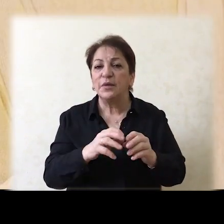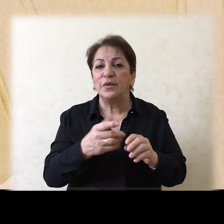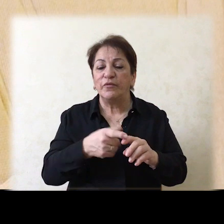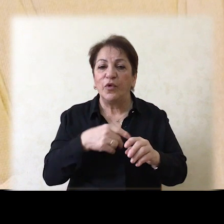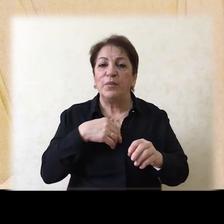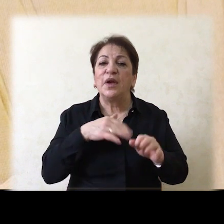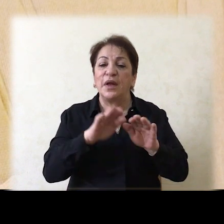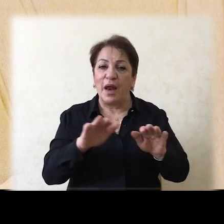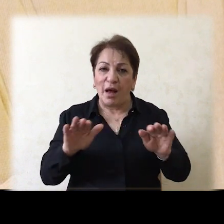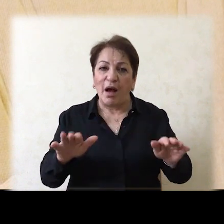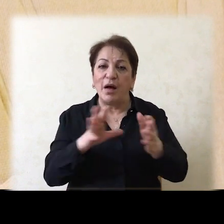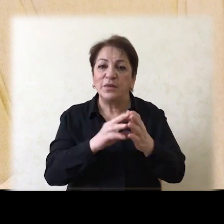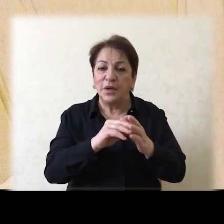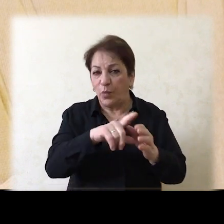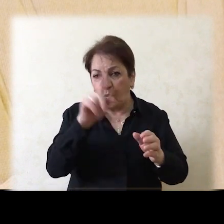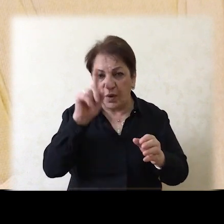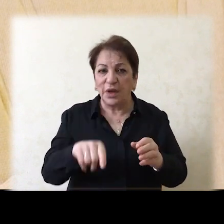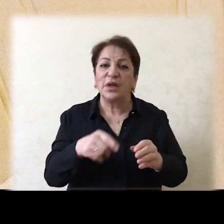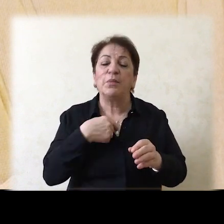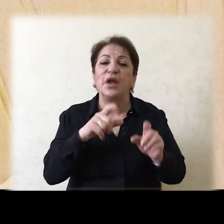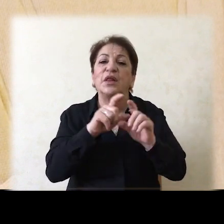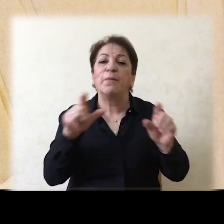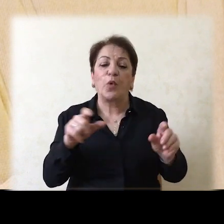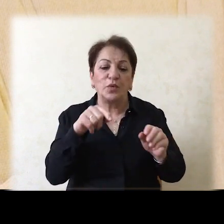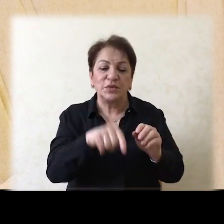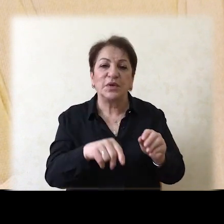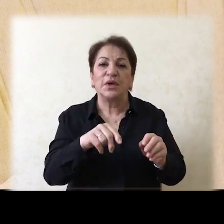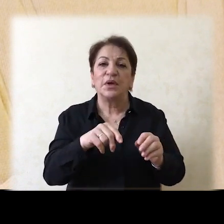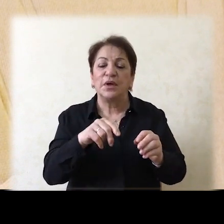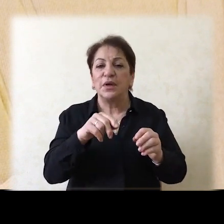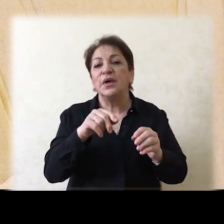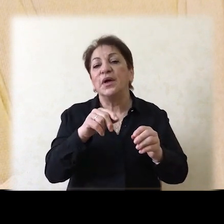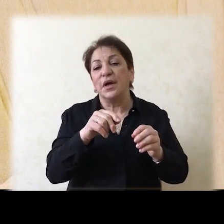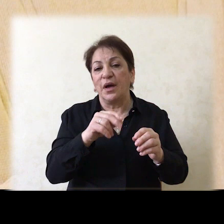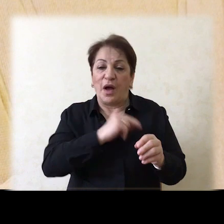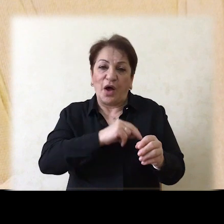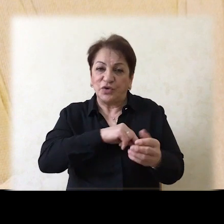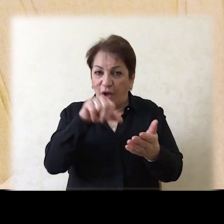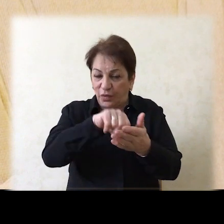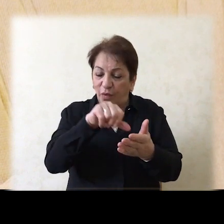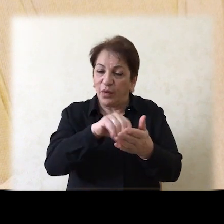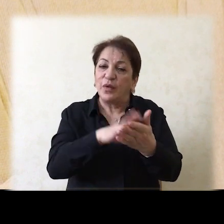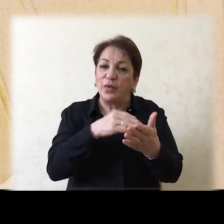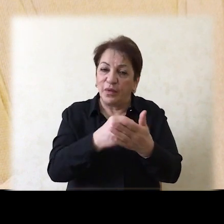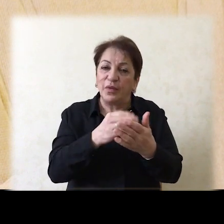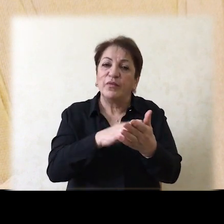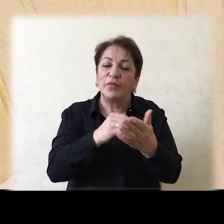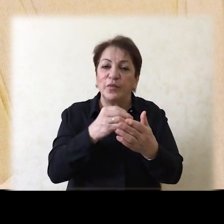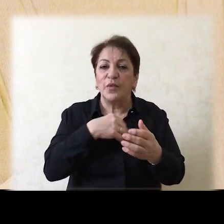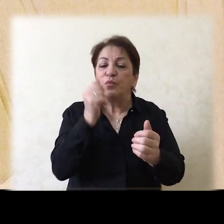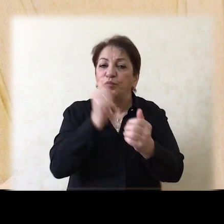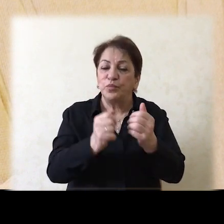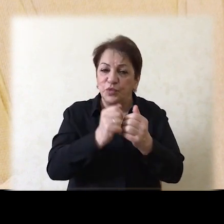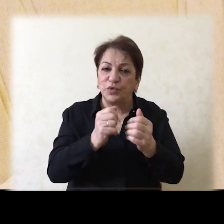որ մեր երեխաները վստահաբար գիտեն, որ ինքն է մեր դպրոցի մի մասնիկն է, և